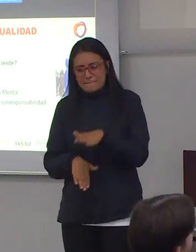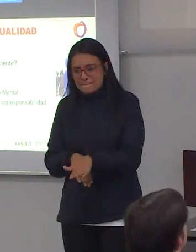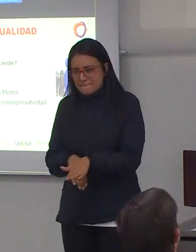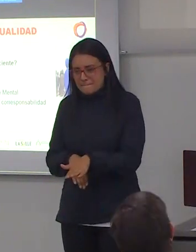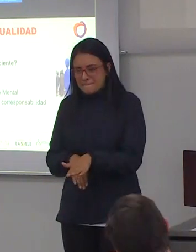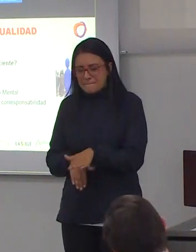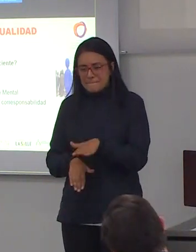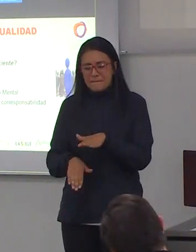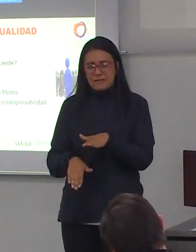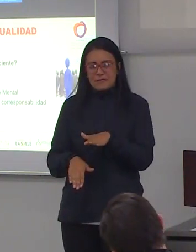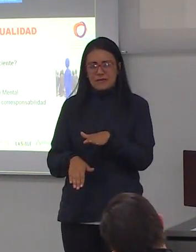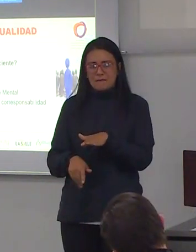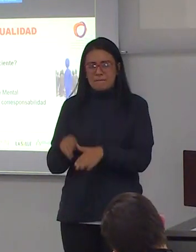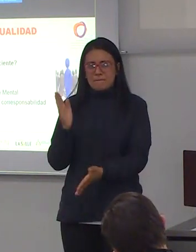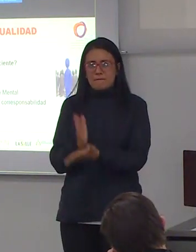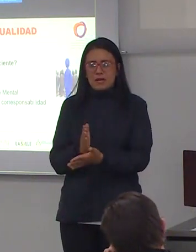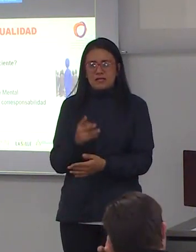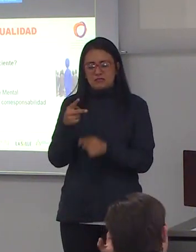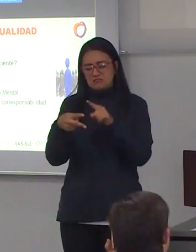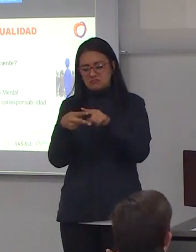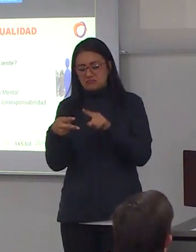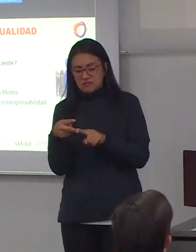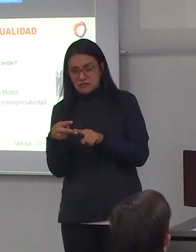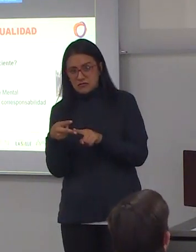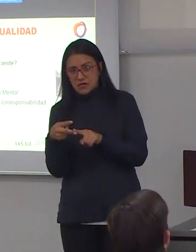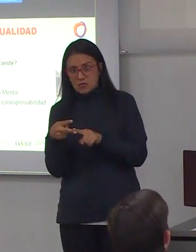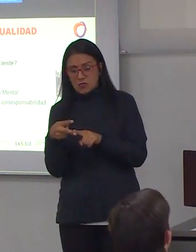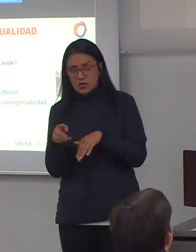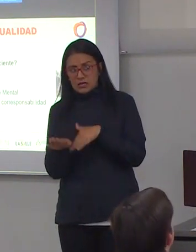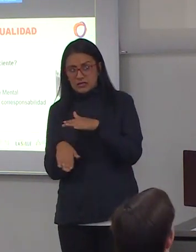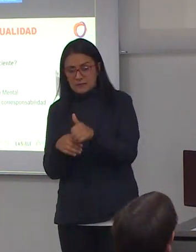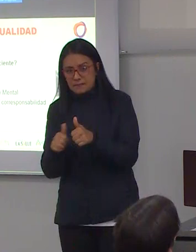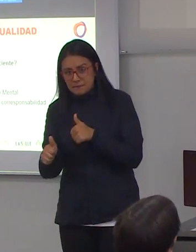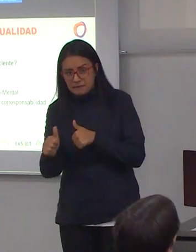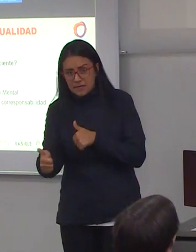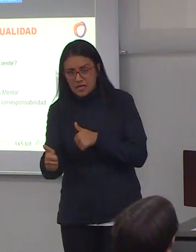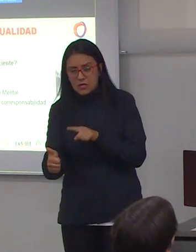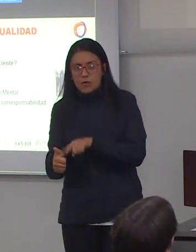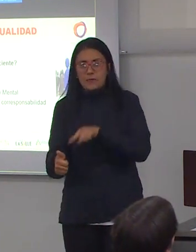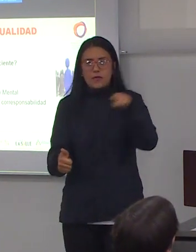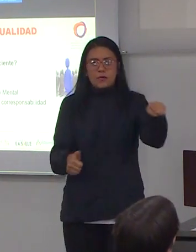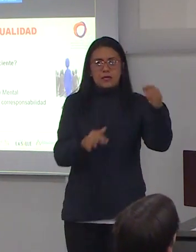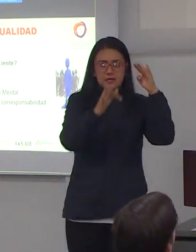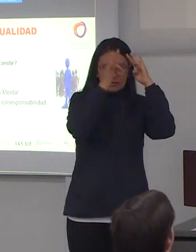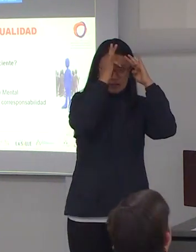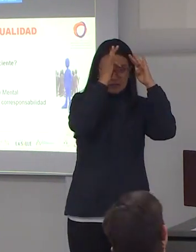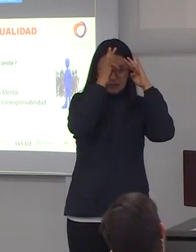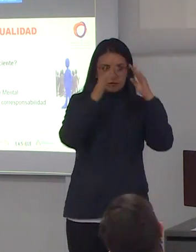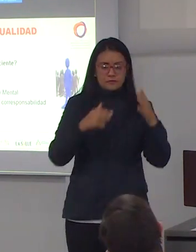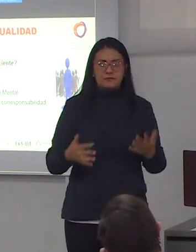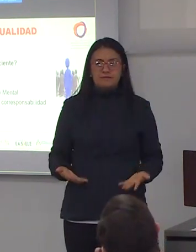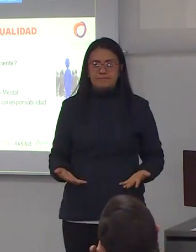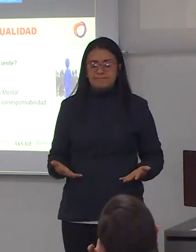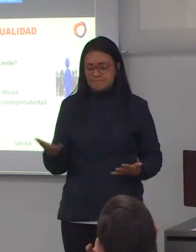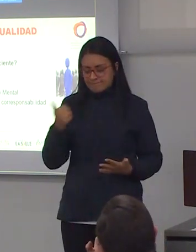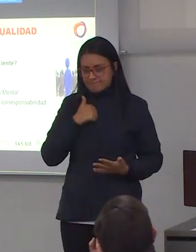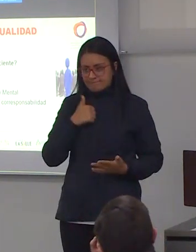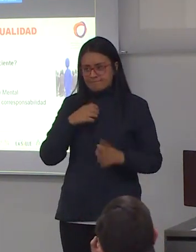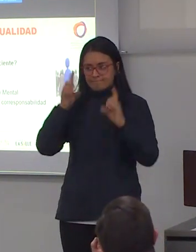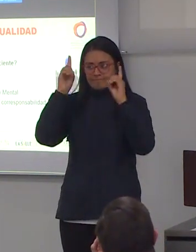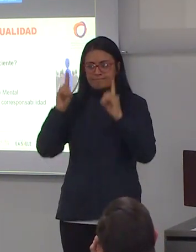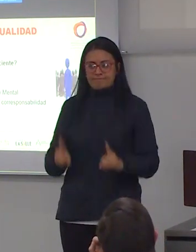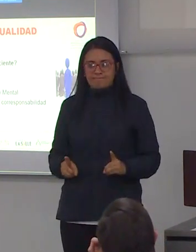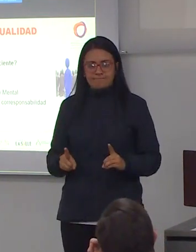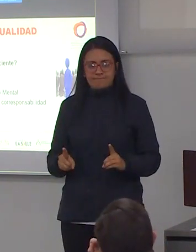pueden pasar dos cosas ¿me puede ir bien? o me voy para la clínica yo tomo la decisión